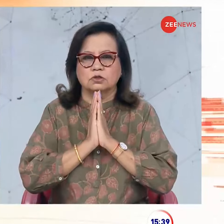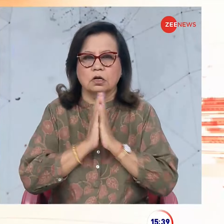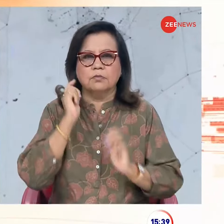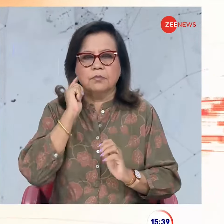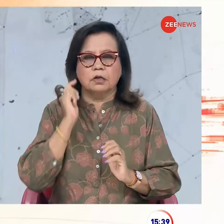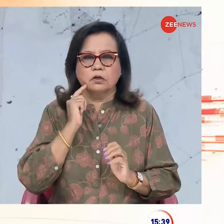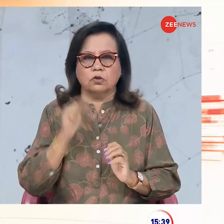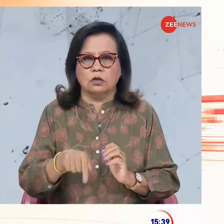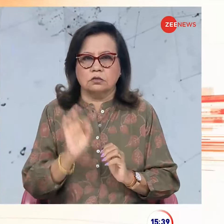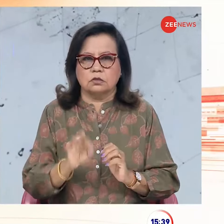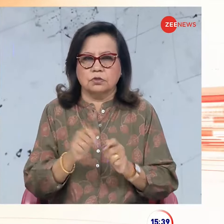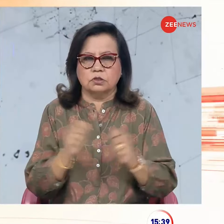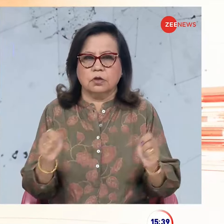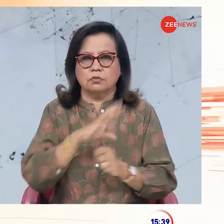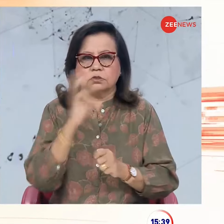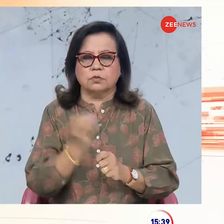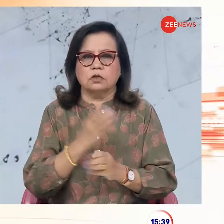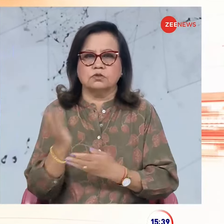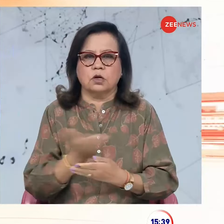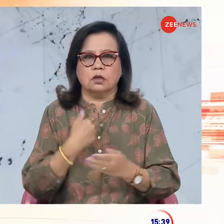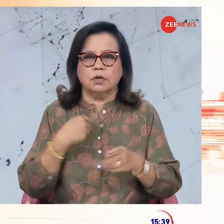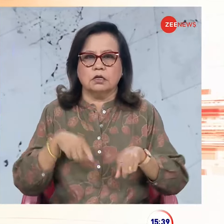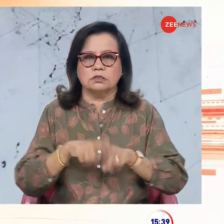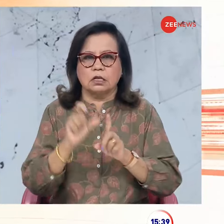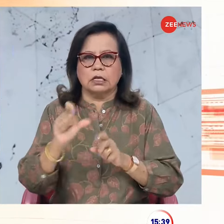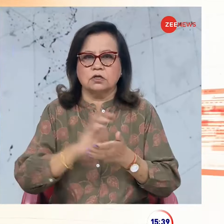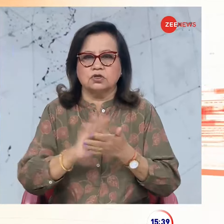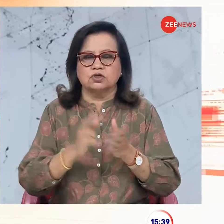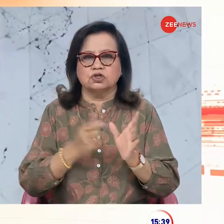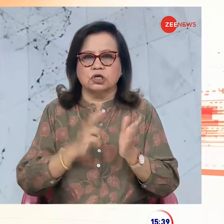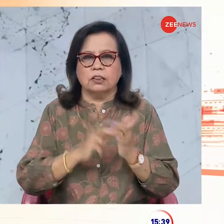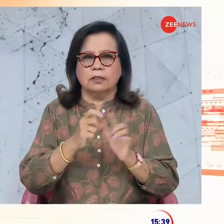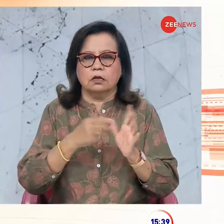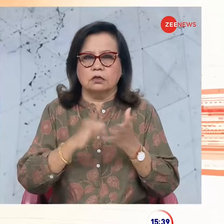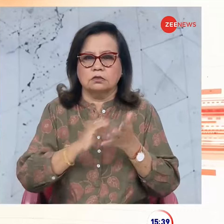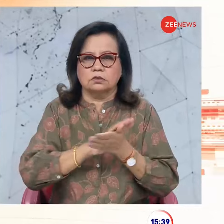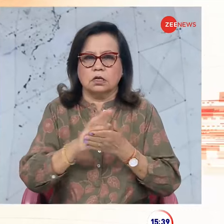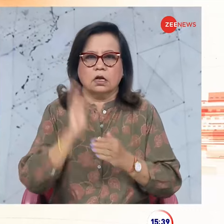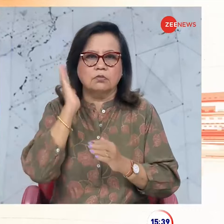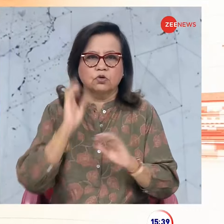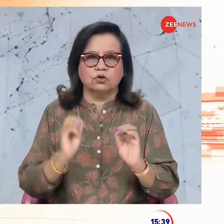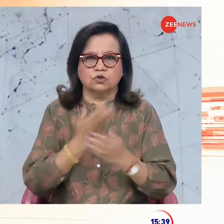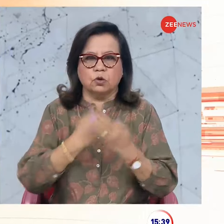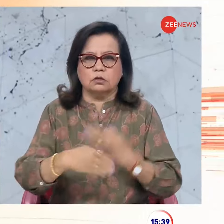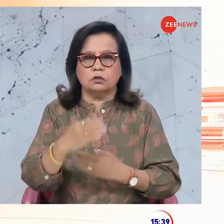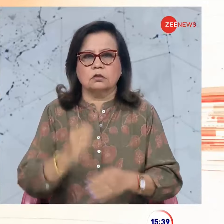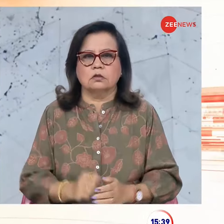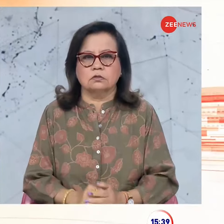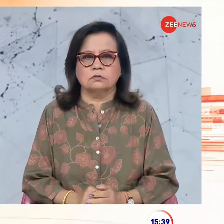बधिरों के लिए समाचार में आपका स्वागत है। मैं हूं आपके साथ चंदन सिंह, हमारे साथ हैं रजनी जी। करते हैं खबरों की शुरुआत।